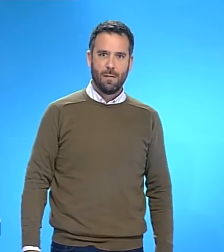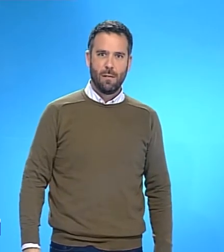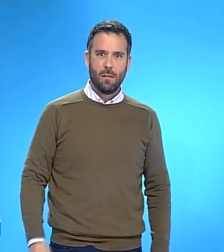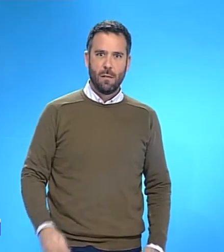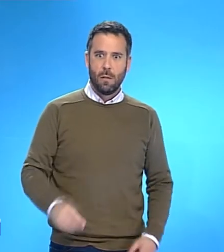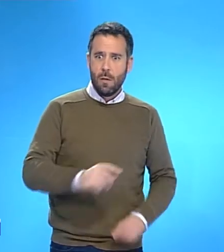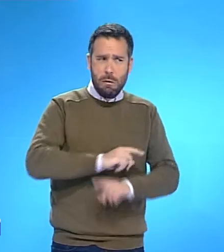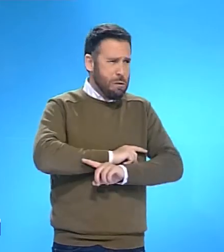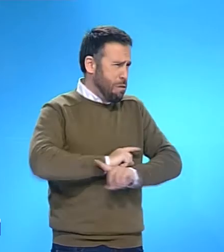muy rica.